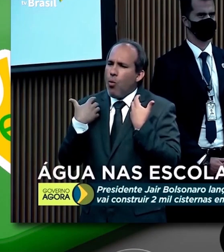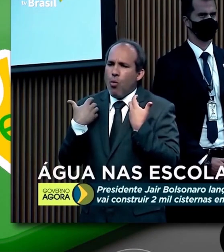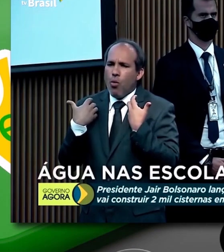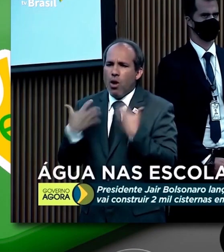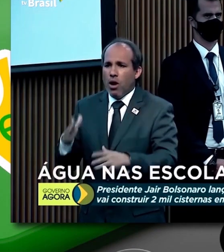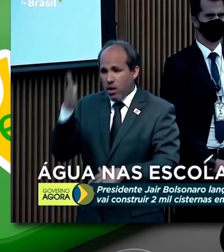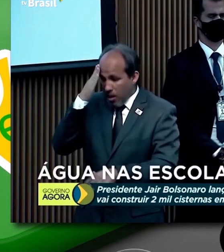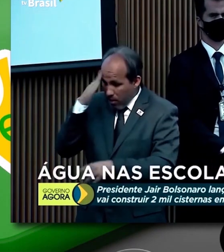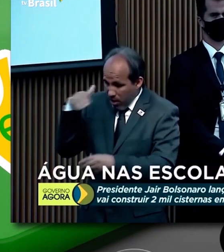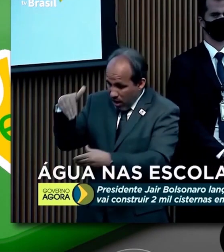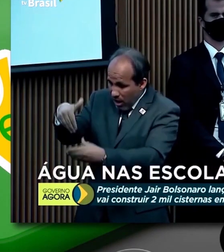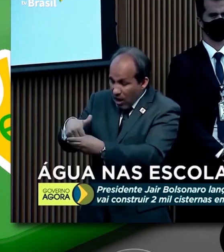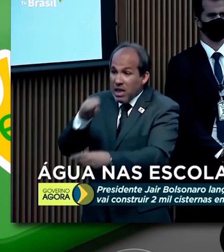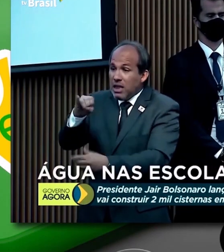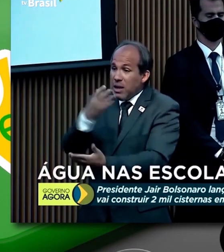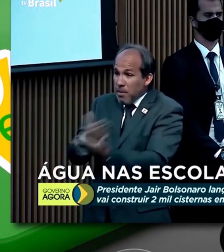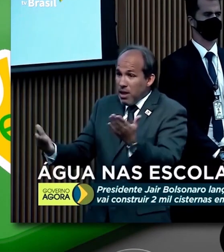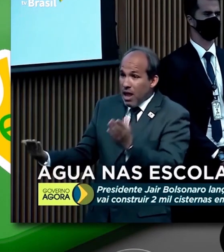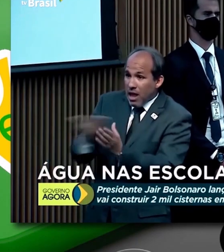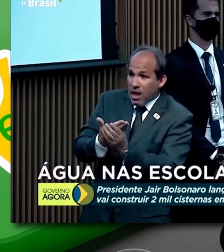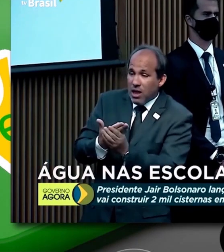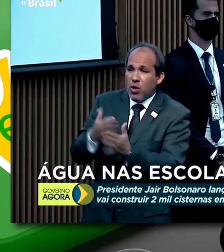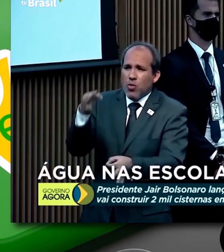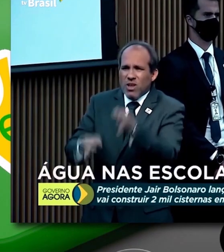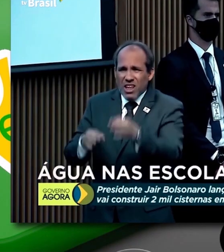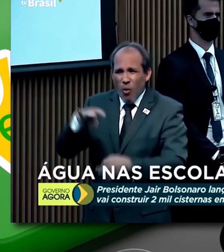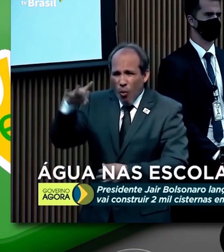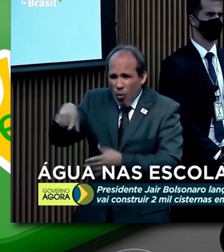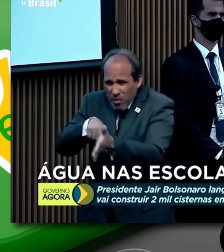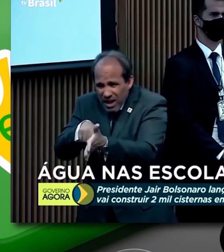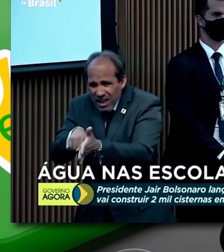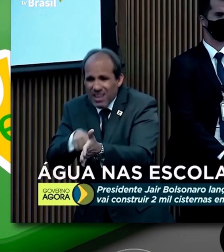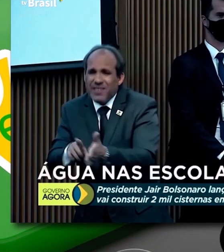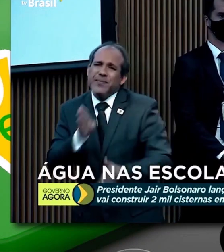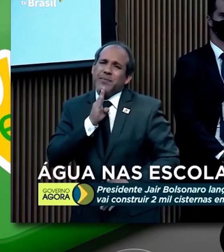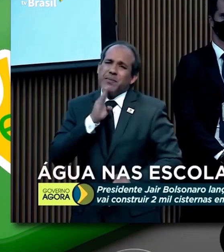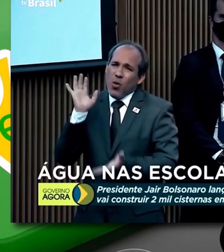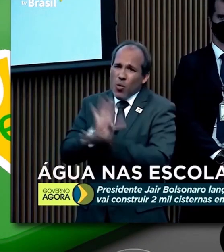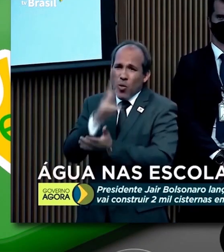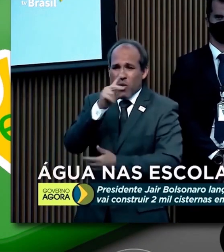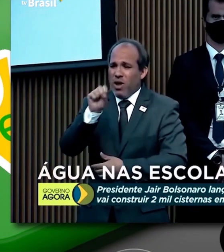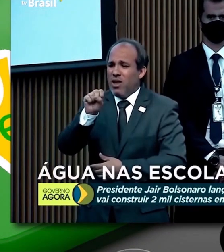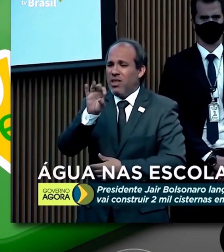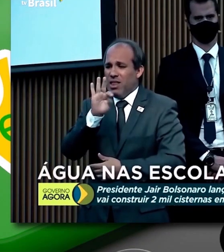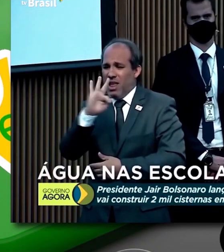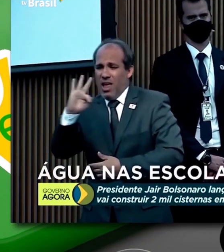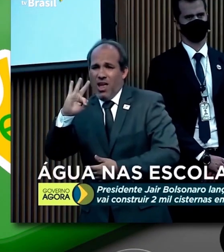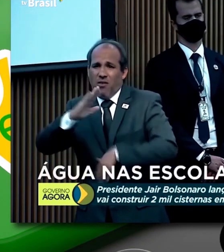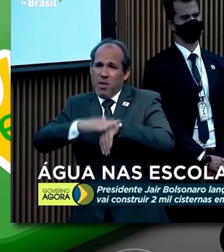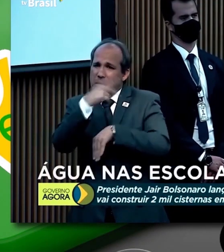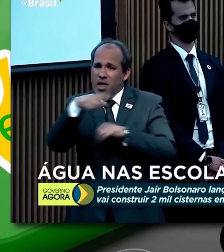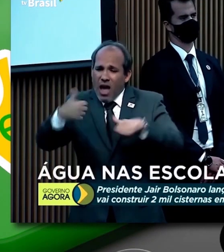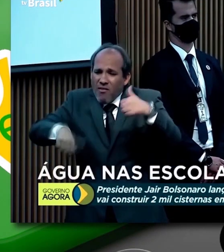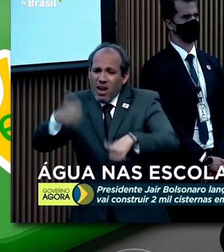justiça quem vai analisar o recurso eu tive última instância é só pensa que tiraram o caso da cadeia exatamente o que